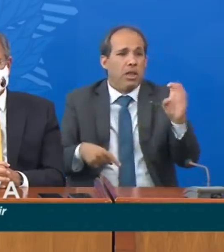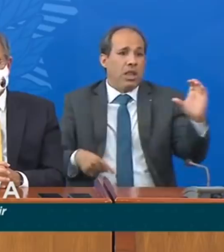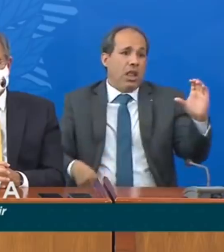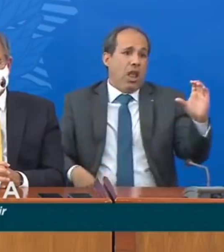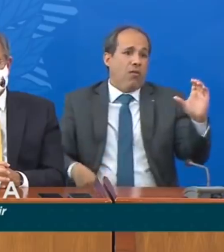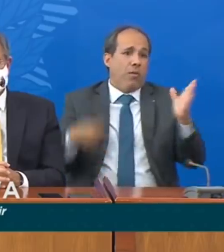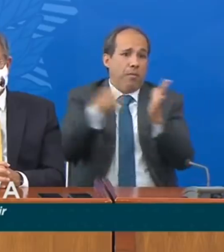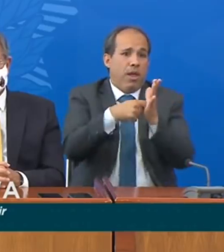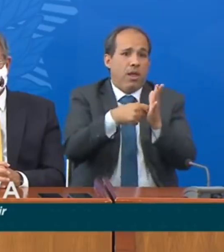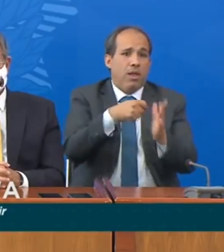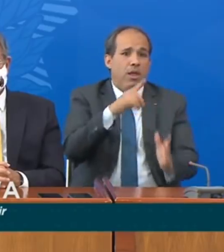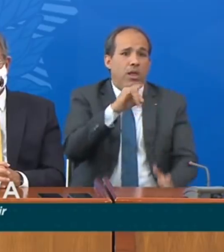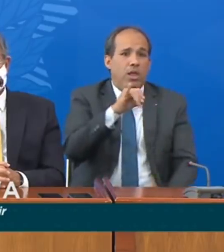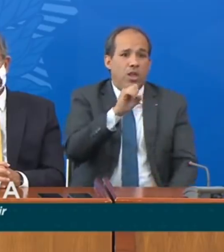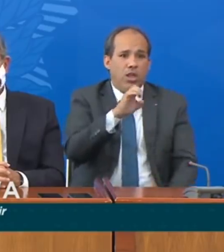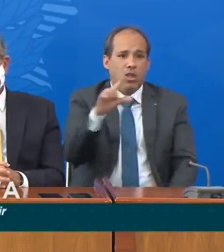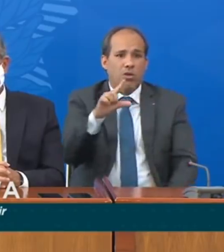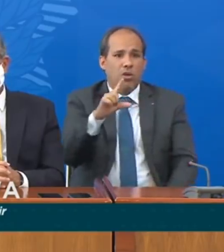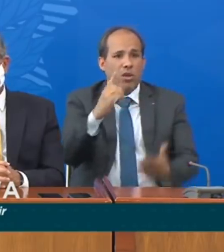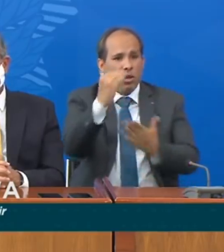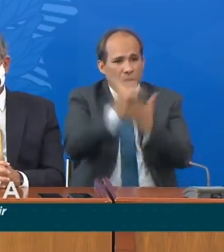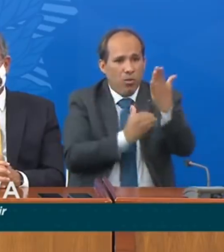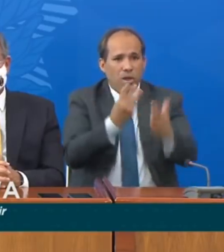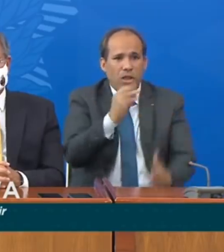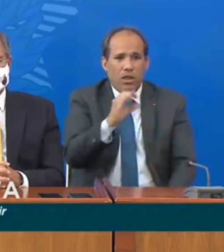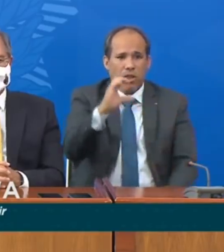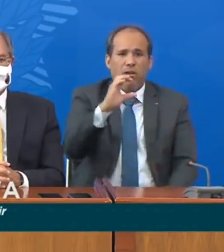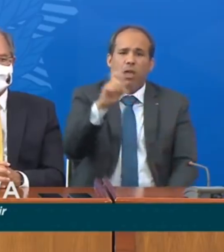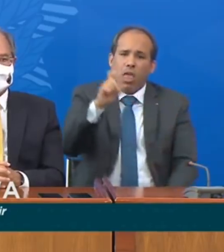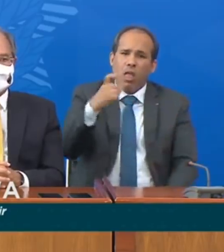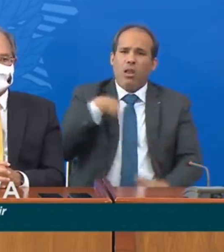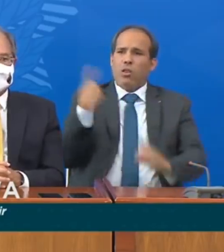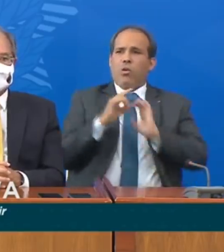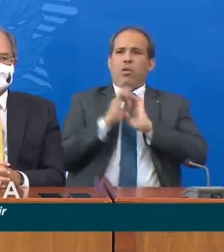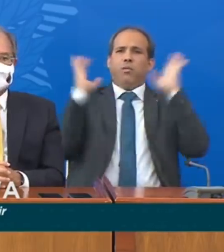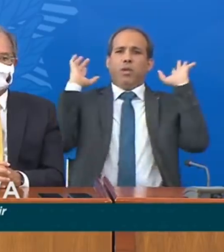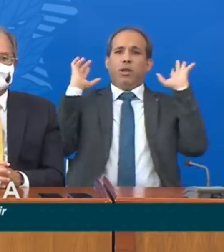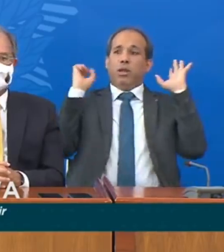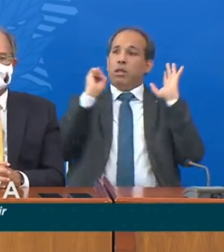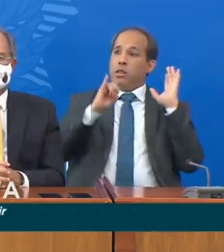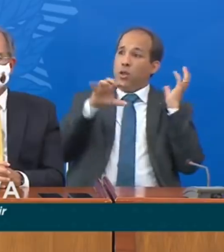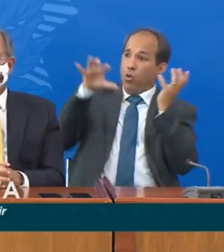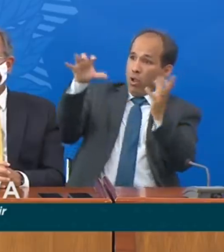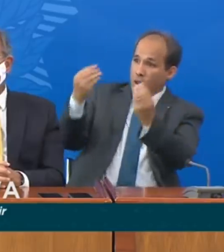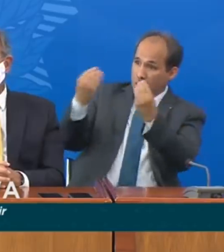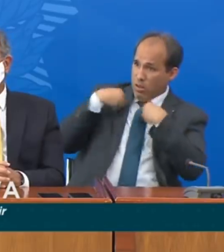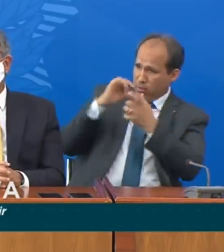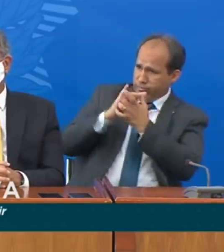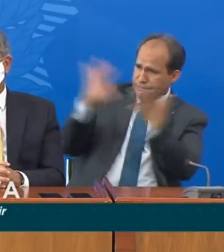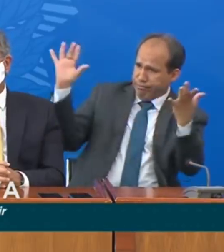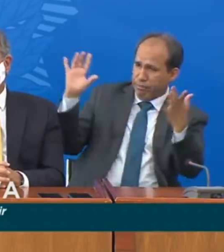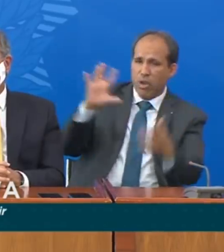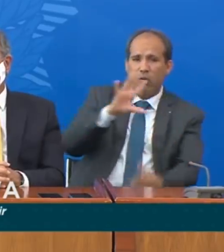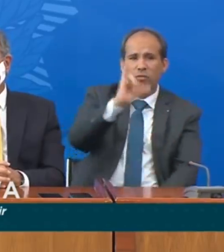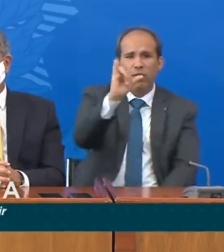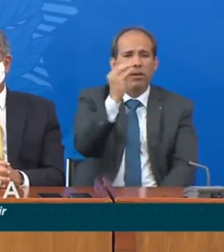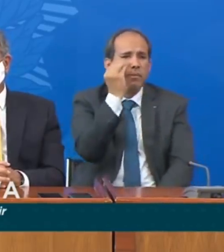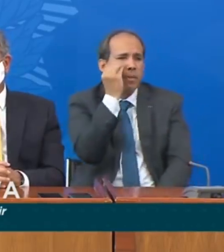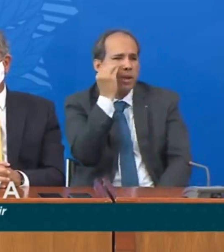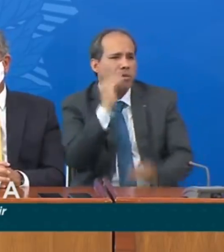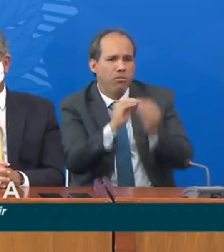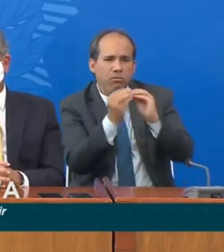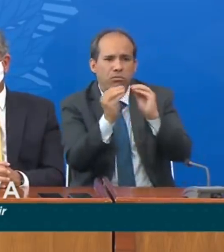preço do diesel, para 30 centavos? Deveríamos ter essa liberdade. Se o Congresso nos der essa liberdade, a gente não vai ter que buscar em lugar